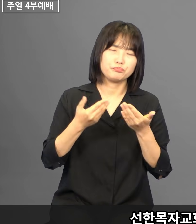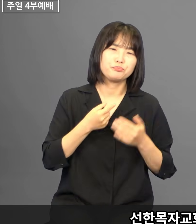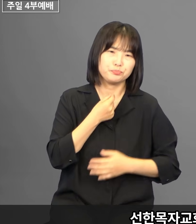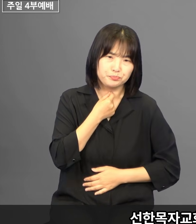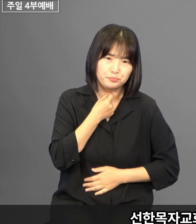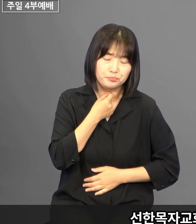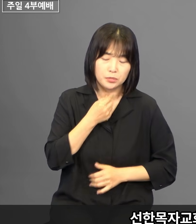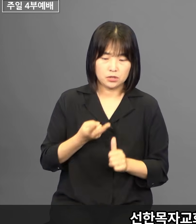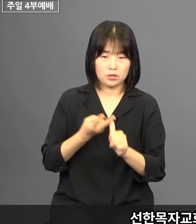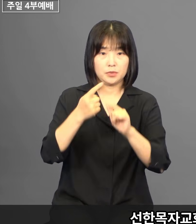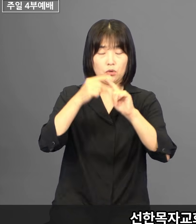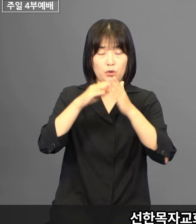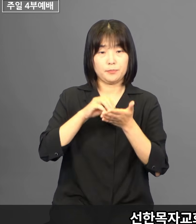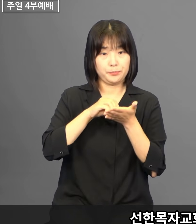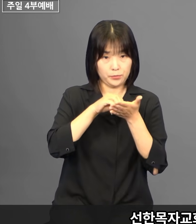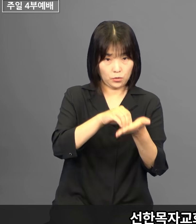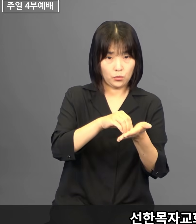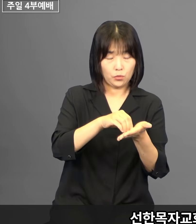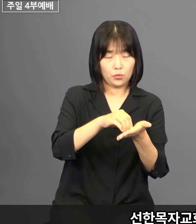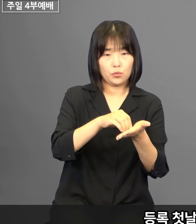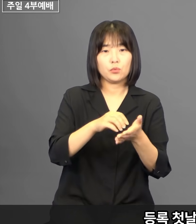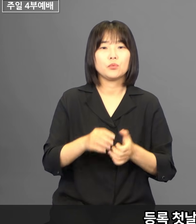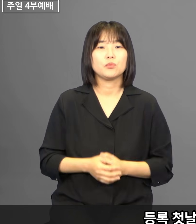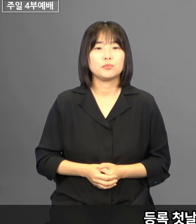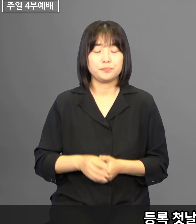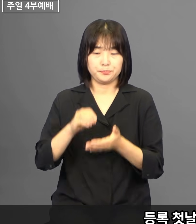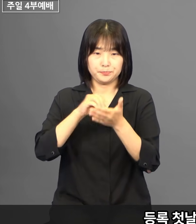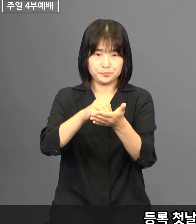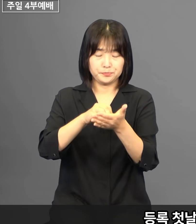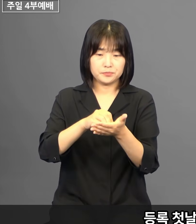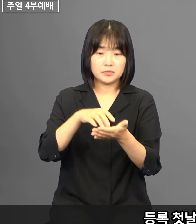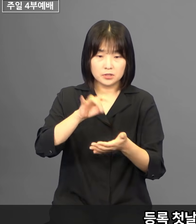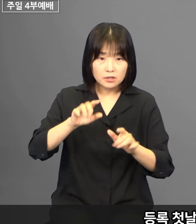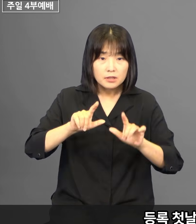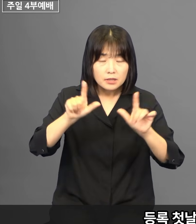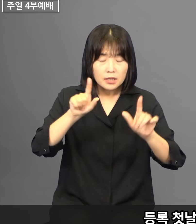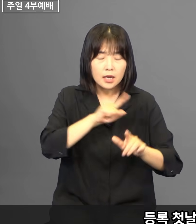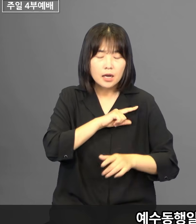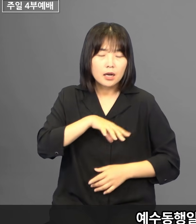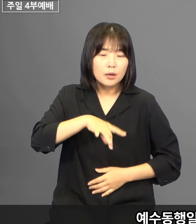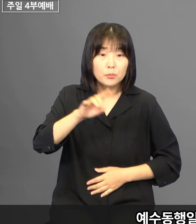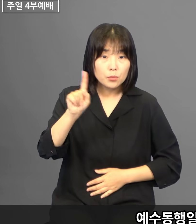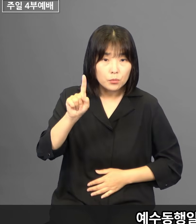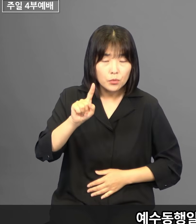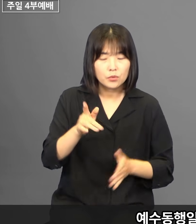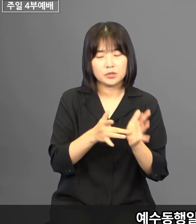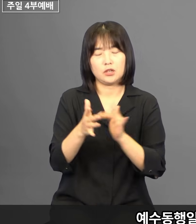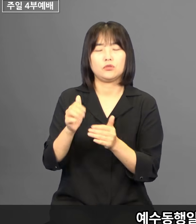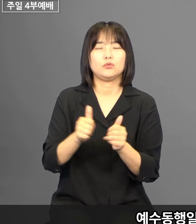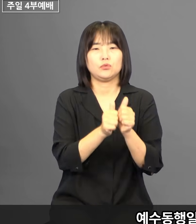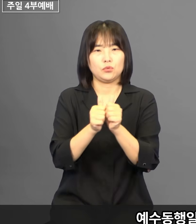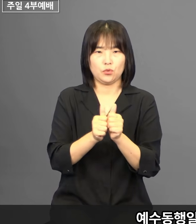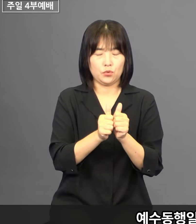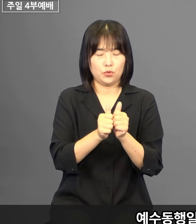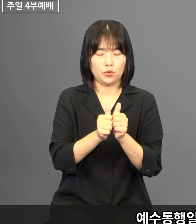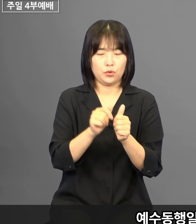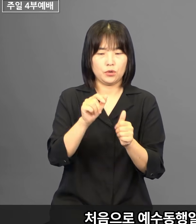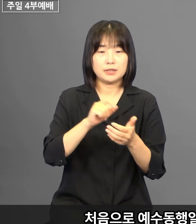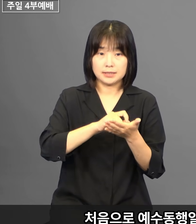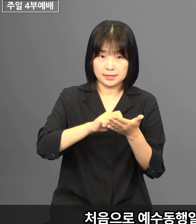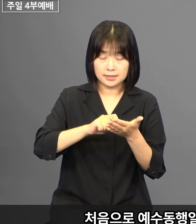마음으로 선한목자교회에 등록하게 되었고 등록 첫날 가장 먼저 한 일은 예수동행일기 어플을